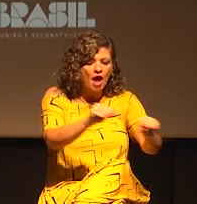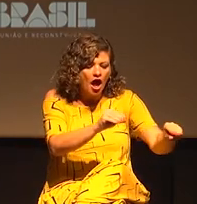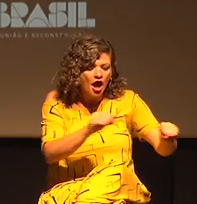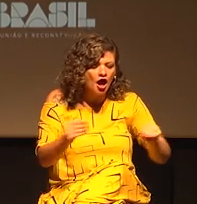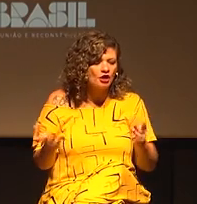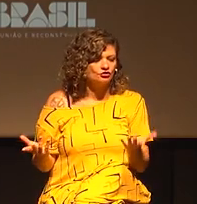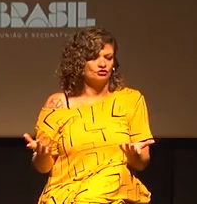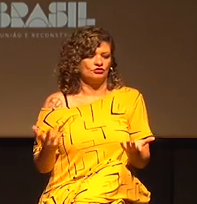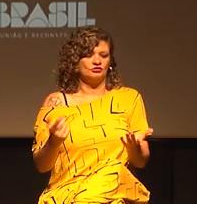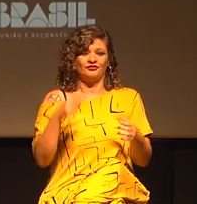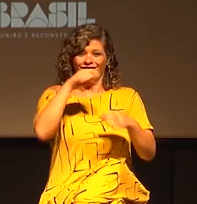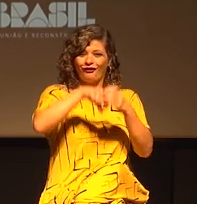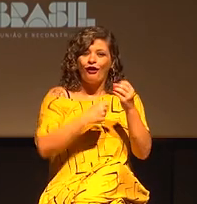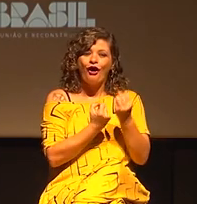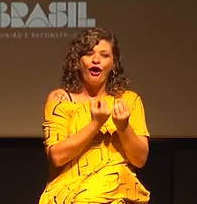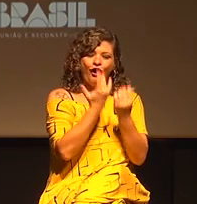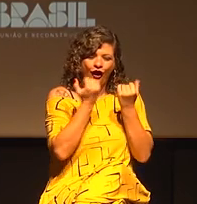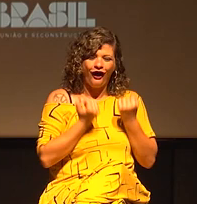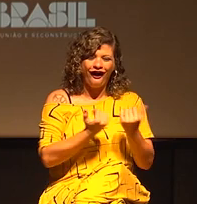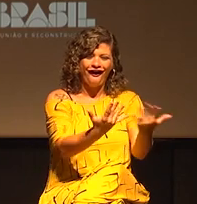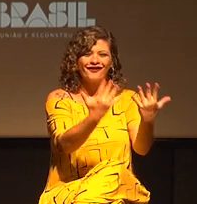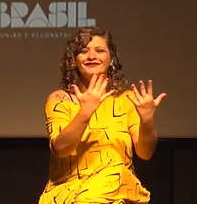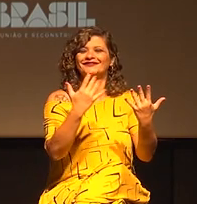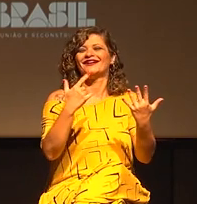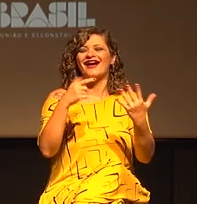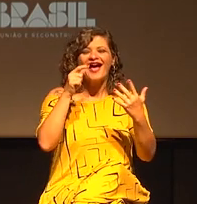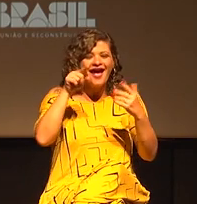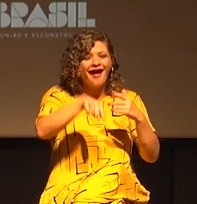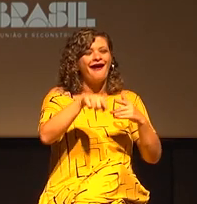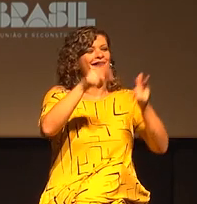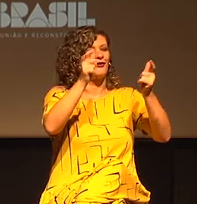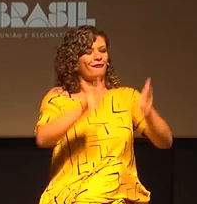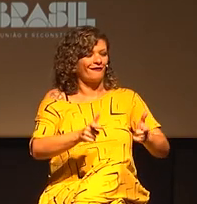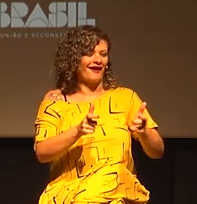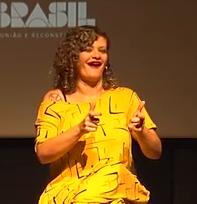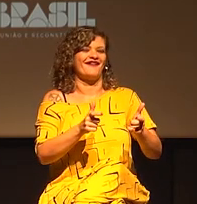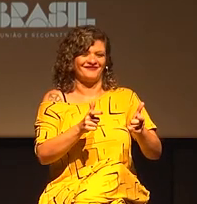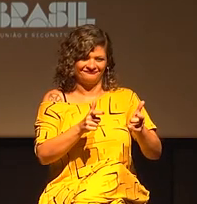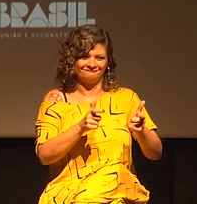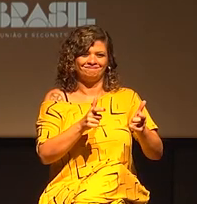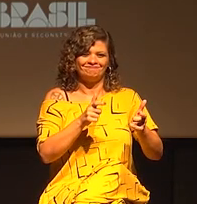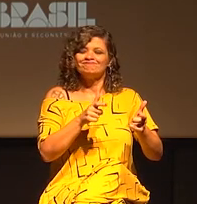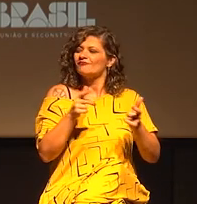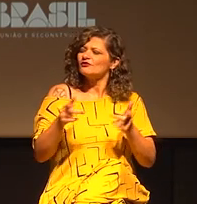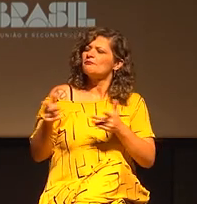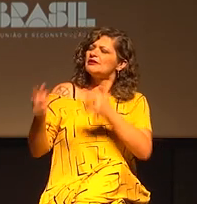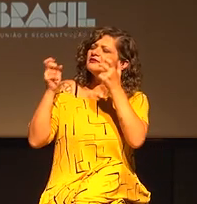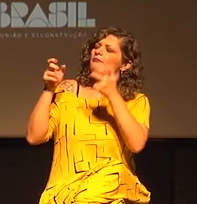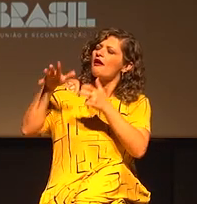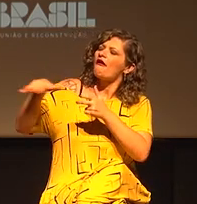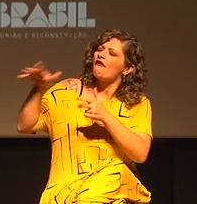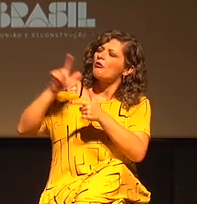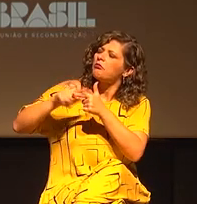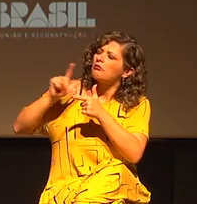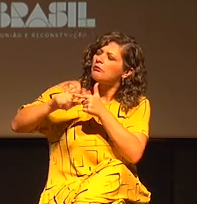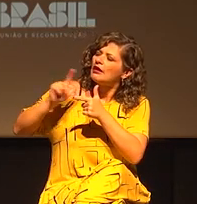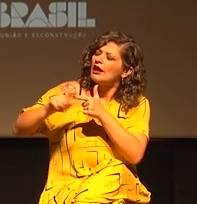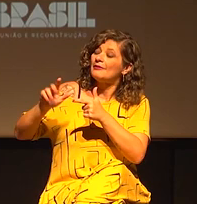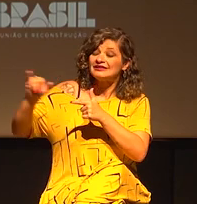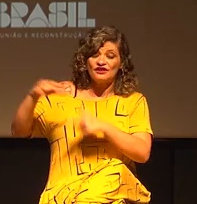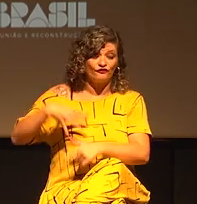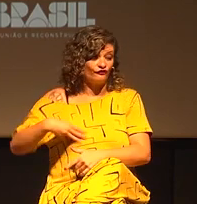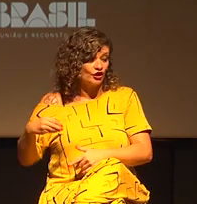horta eu falo que a horta é o melhor lugar do trabalho de Base é o melhor lugar para você saber onde qual que é o problema que a pessoa tem se o filho dela ficou